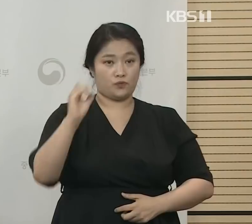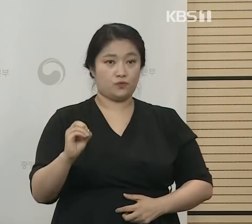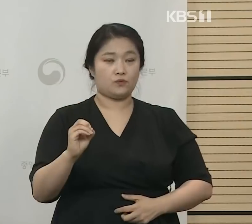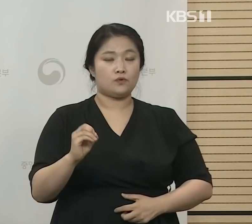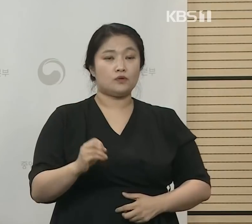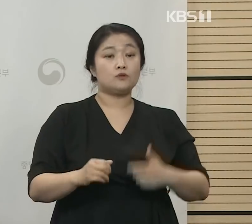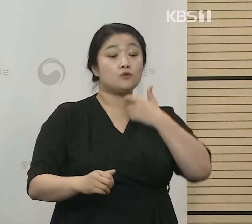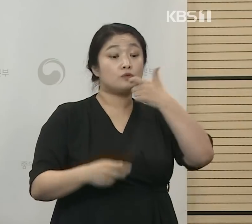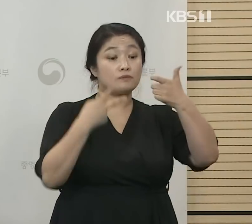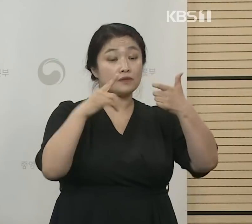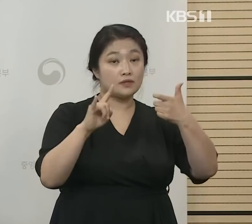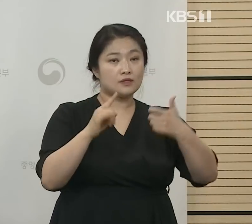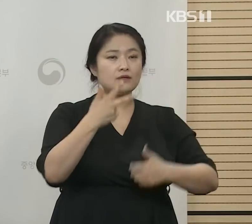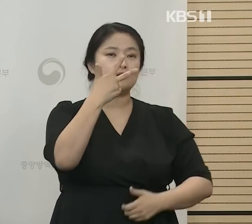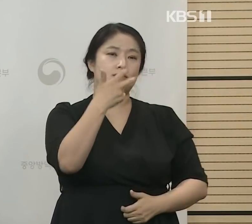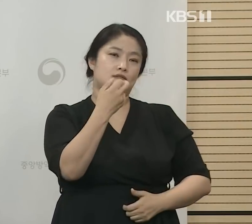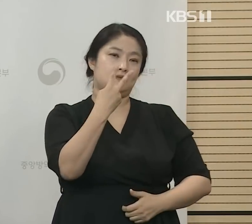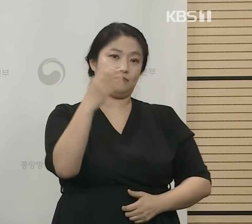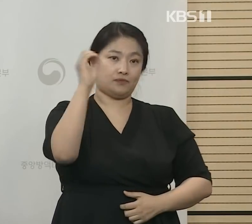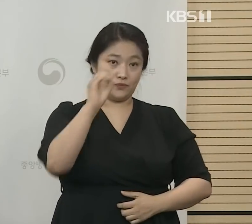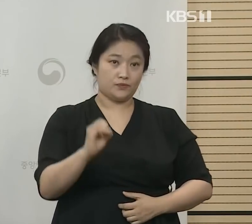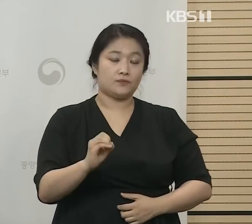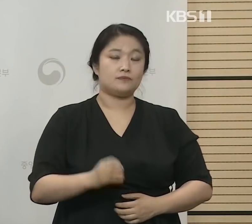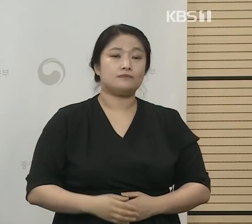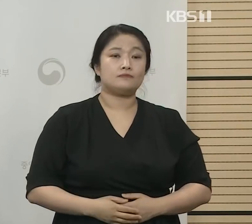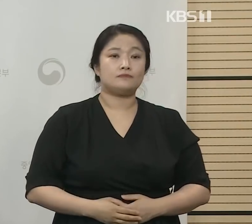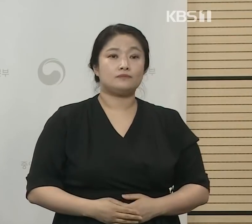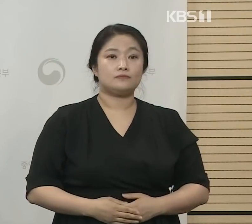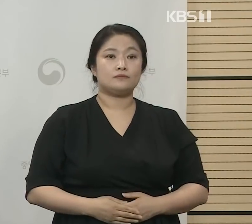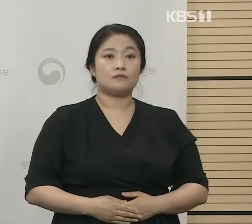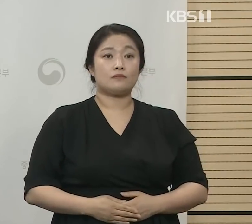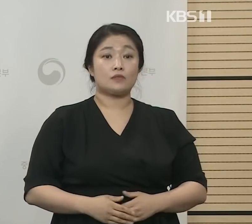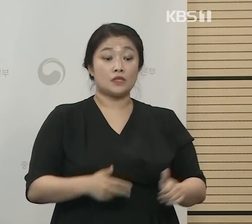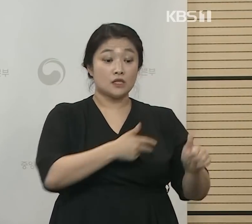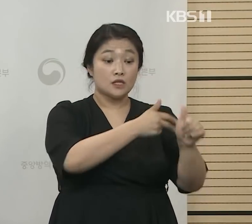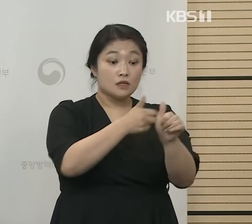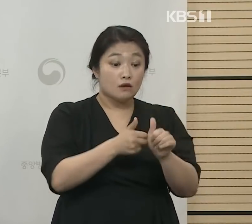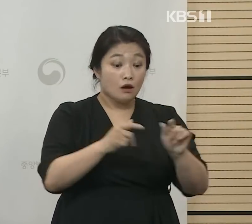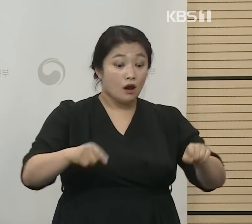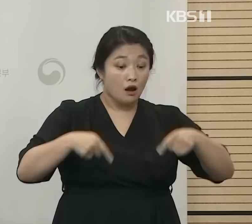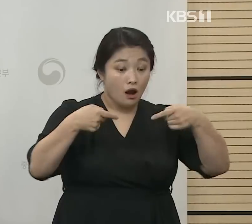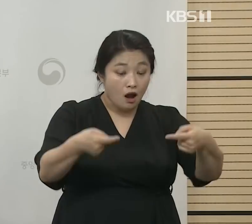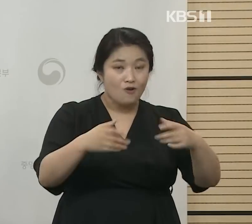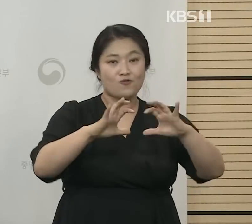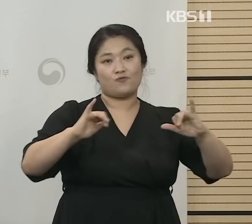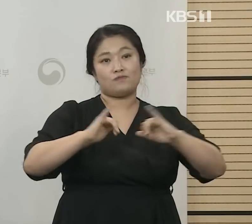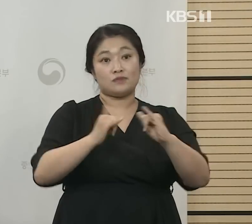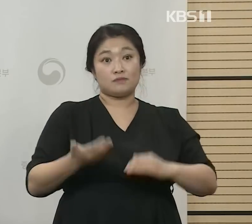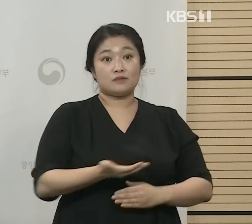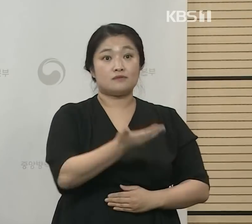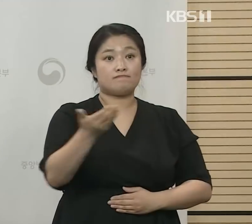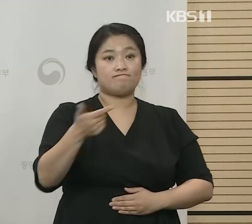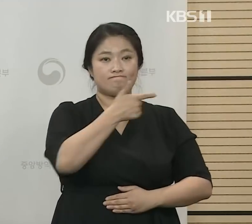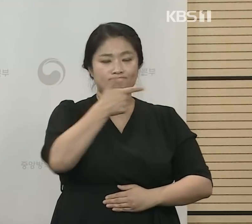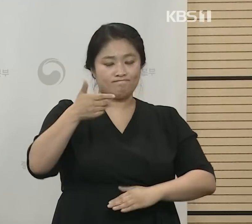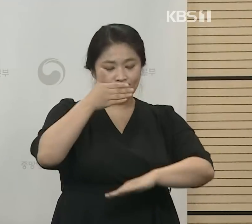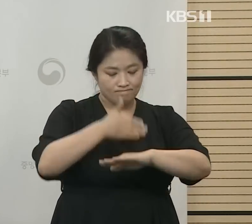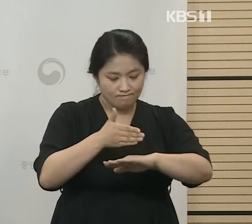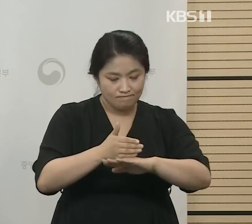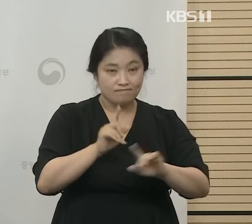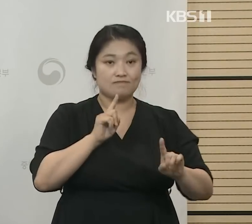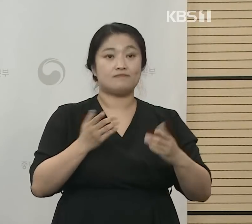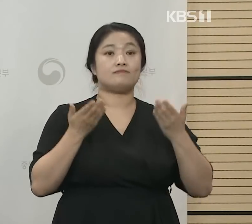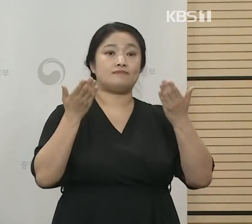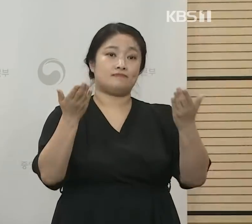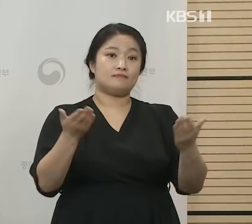83.9%, 60대는 72%입니다. 예방접종에 참여해 주신 국민들께 진심으로